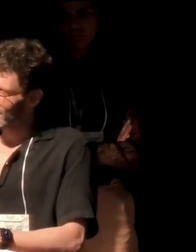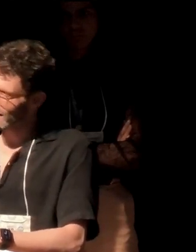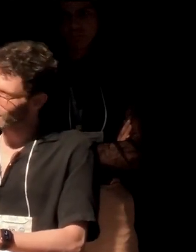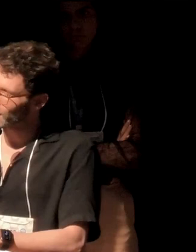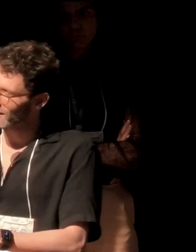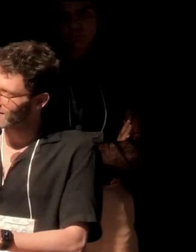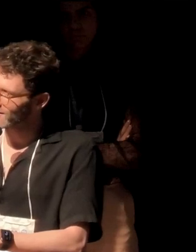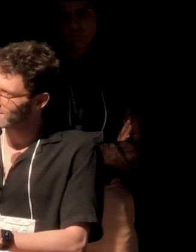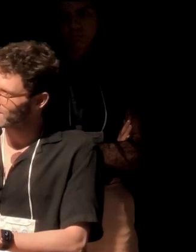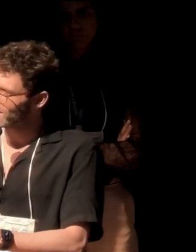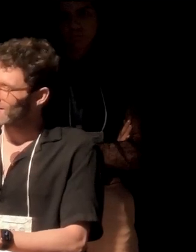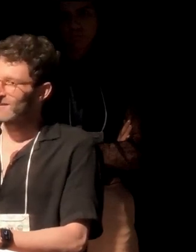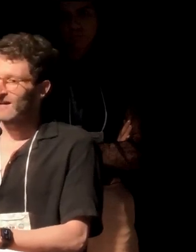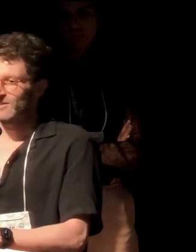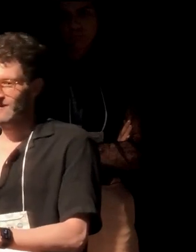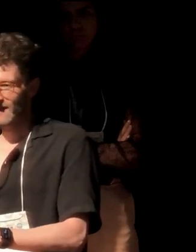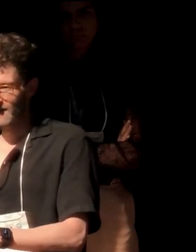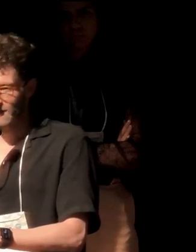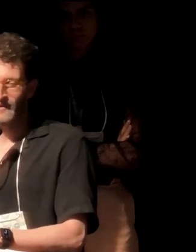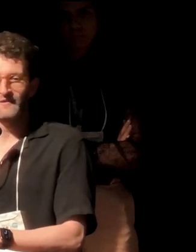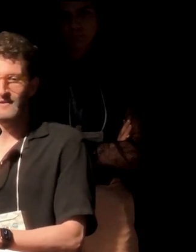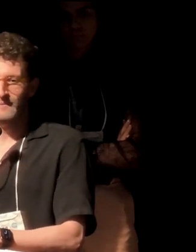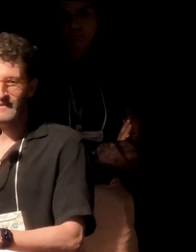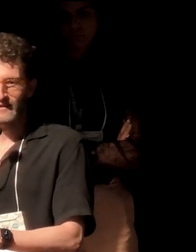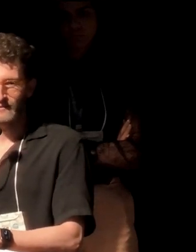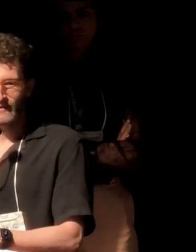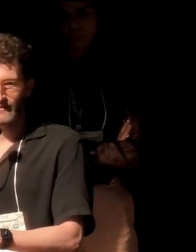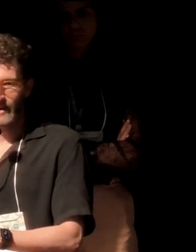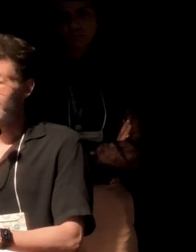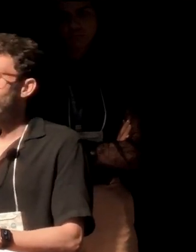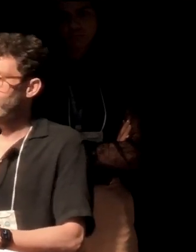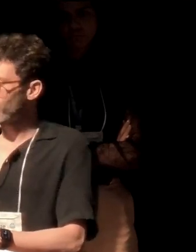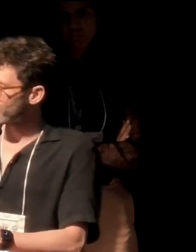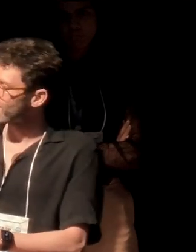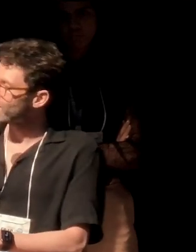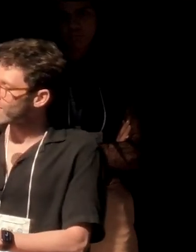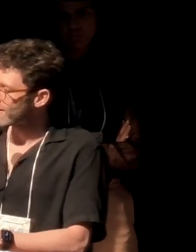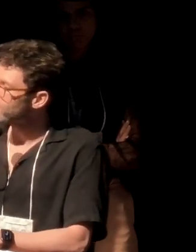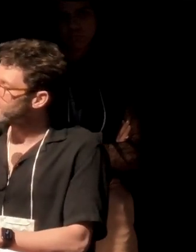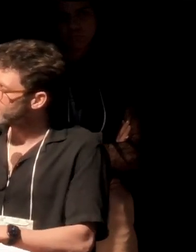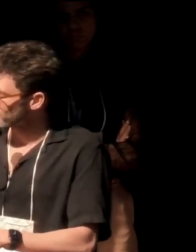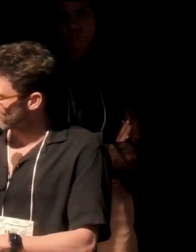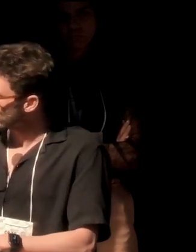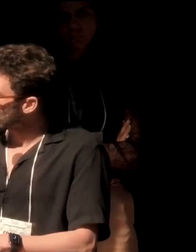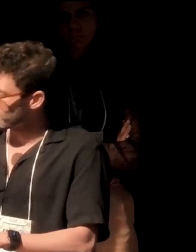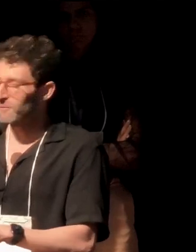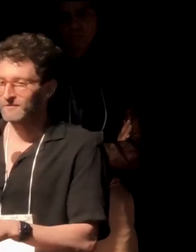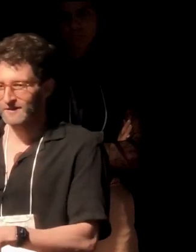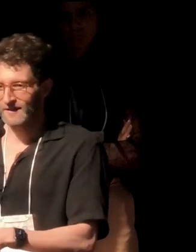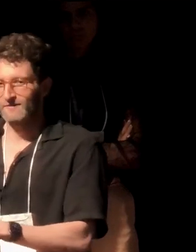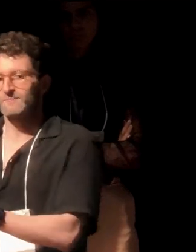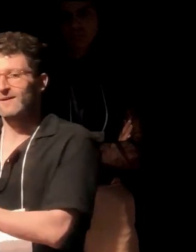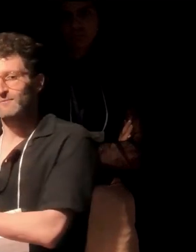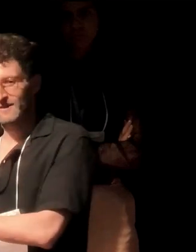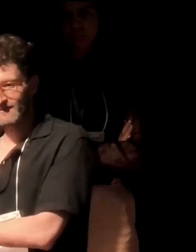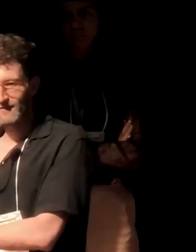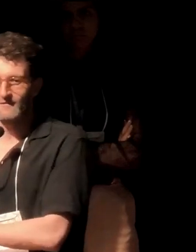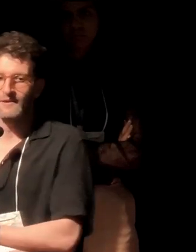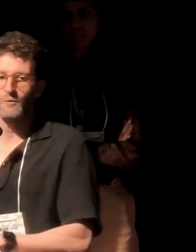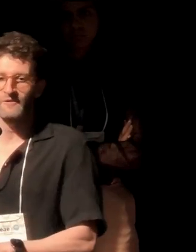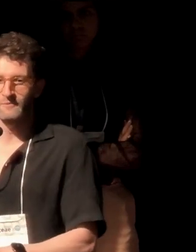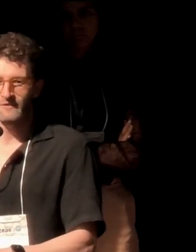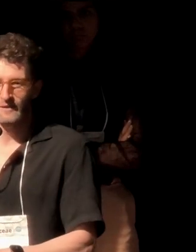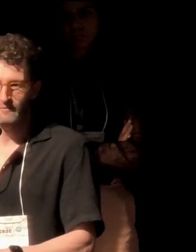acoplar a oferta atividade educação alimentar e nutricional podem ser feitas melhorias no cardápio com certeza mas